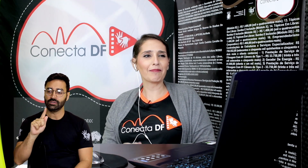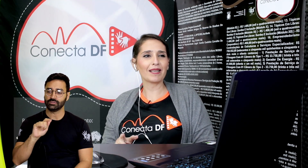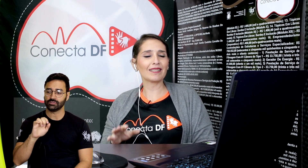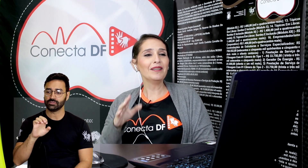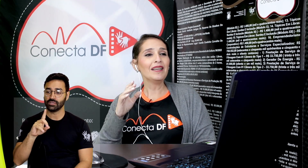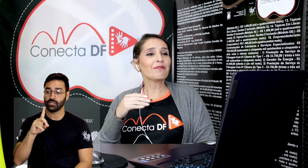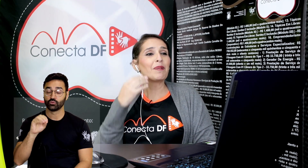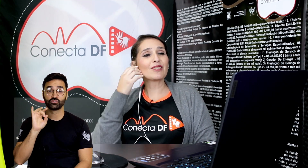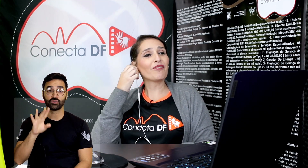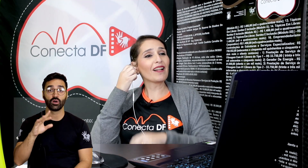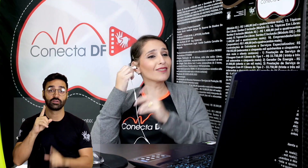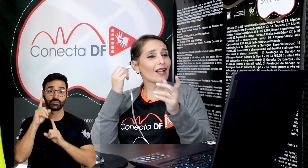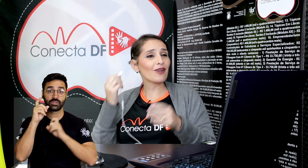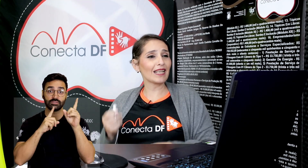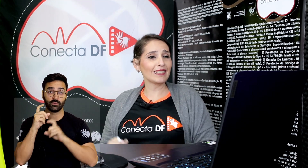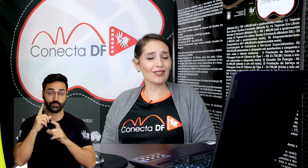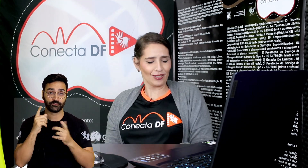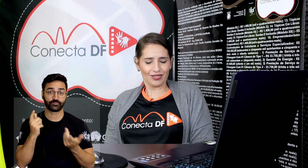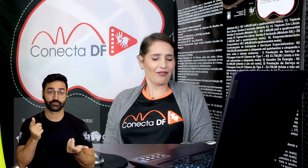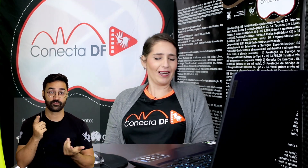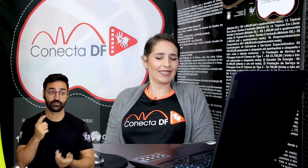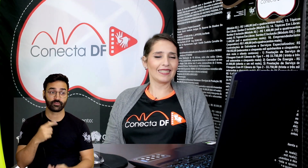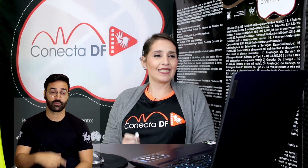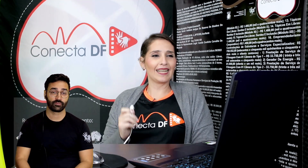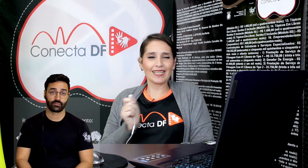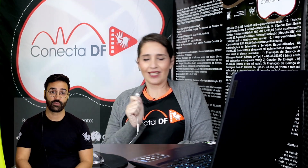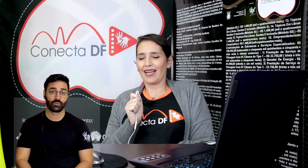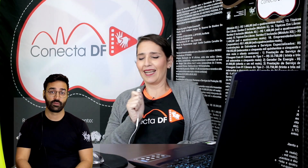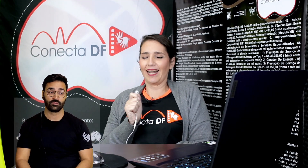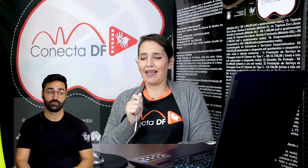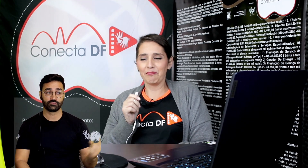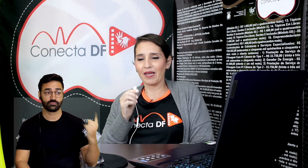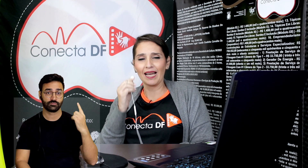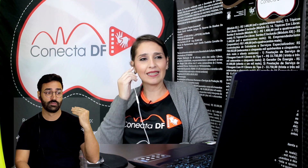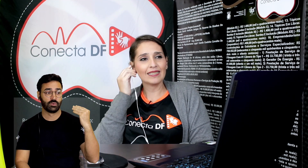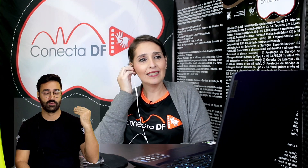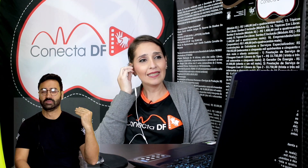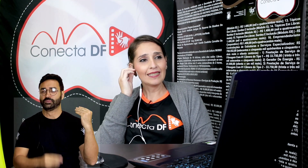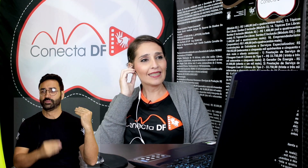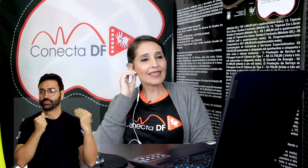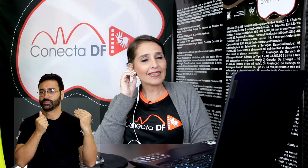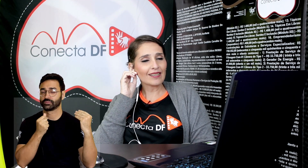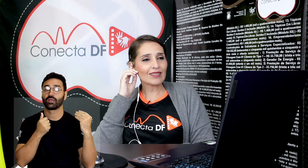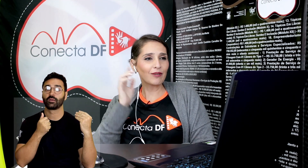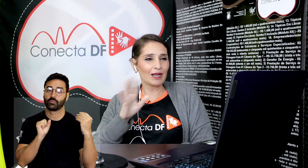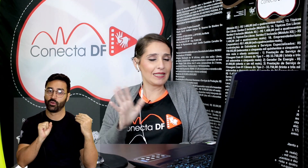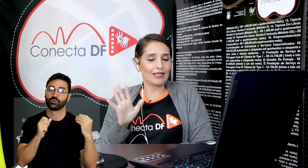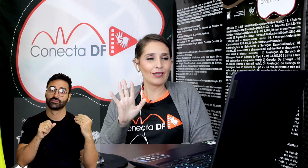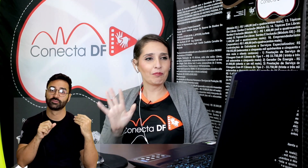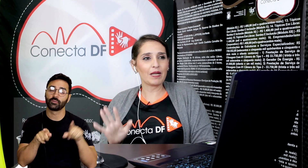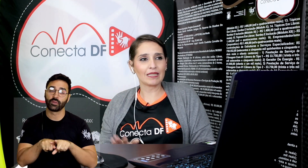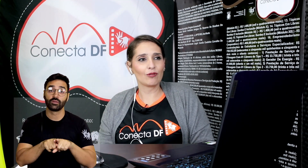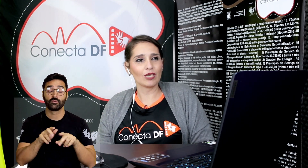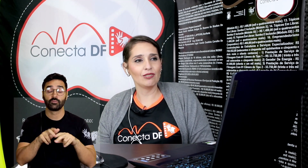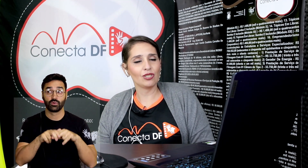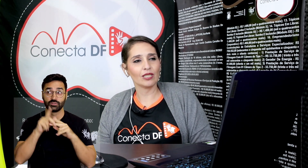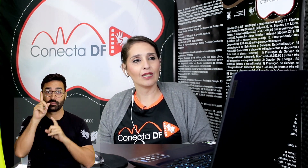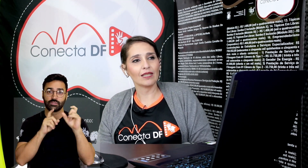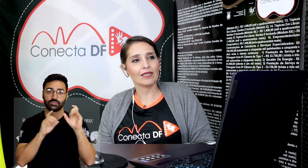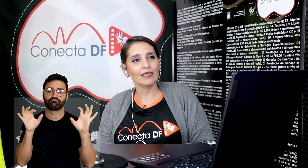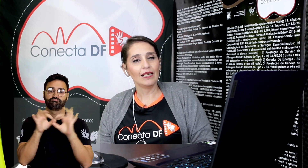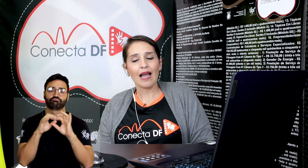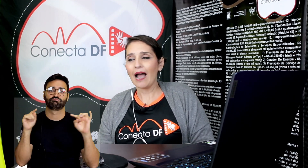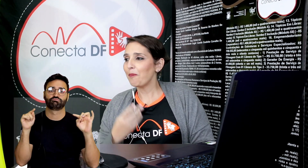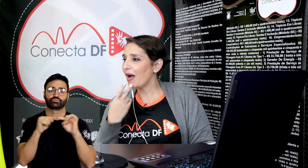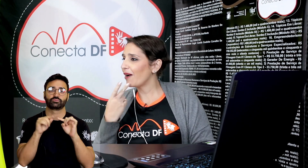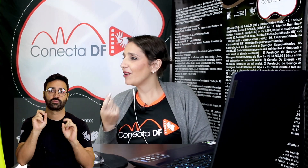já dá. Porque se a pessoa fala um negócio azedo, a gente já faz assim, né? Já dá aquela arrepiada. Então, assim, o azedo, a expressão já